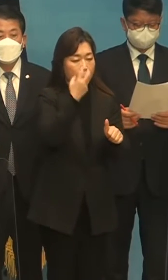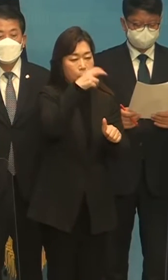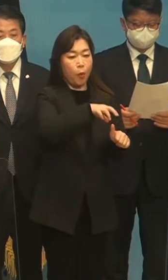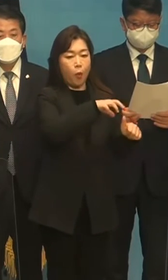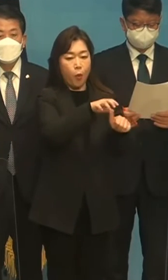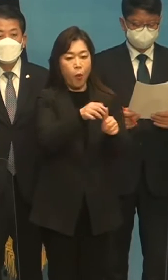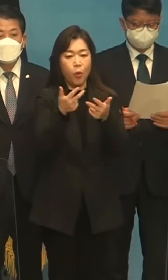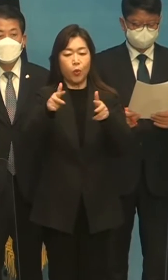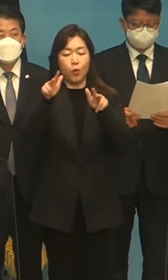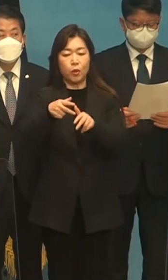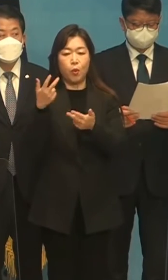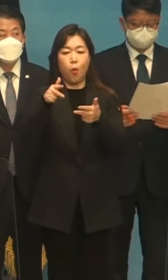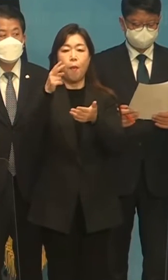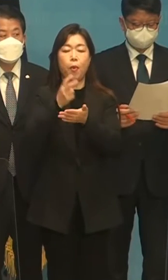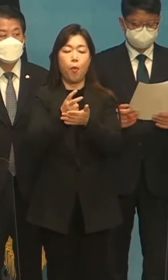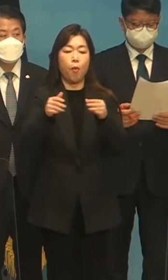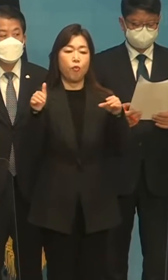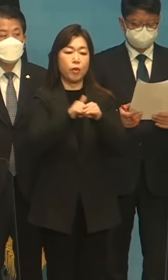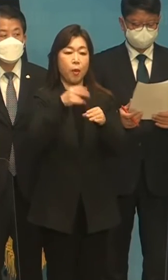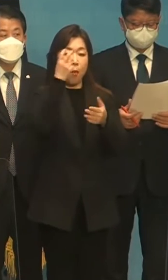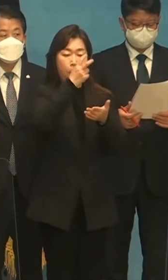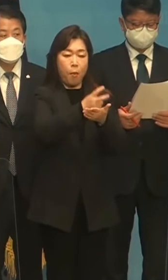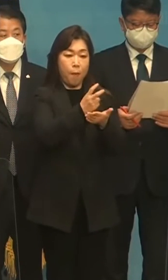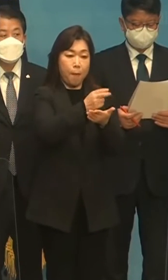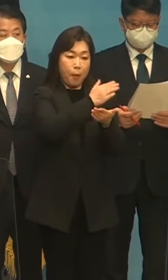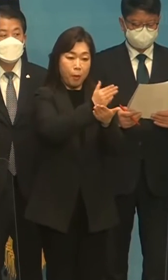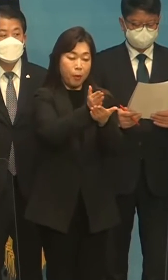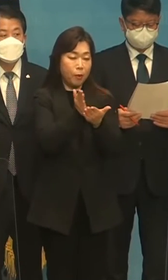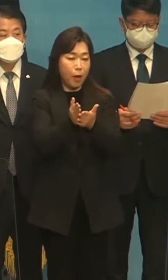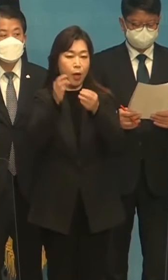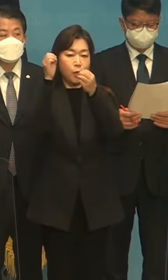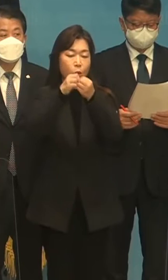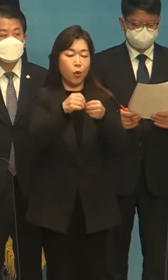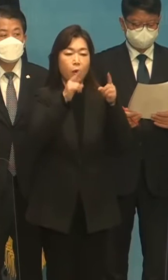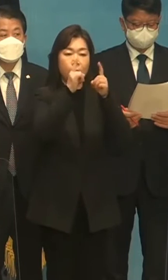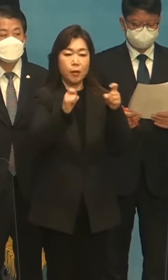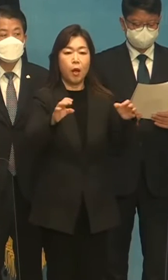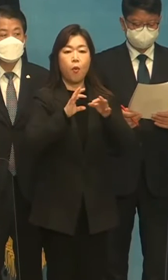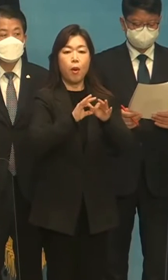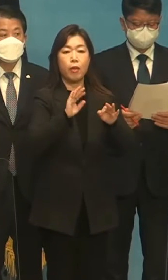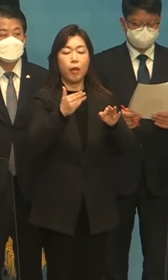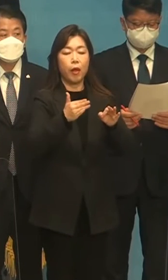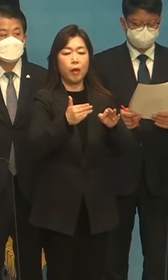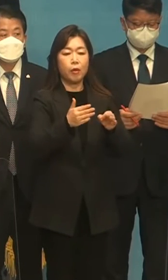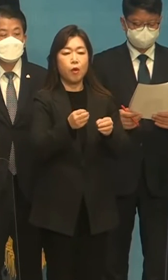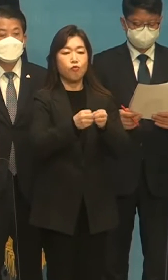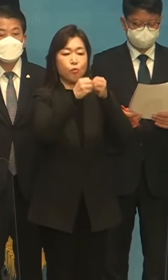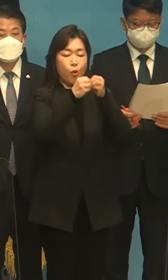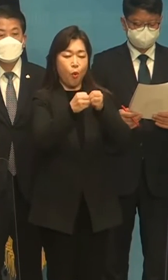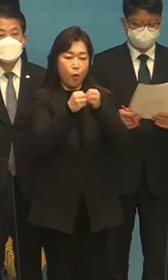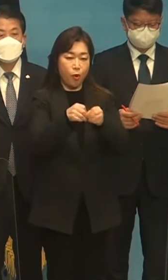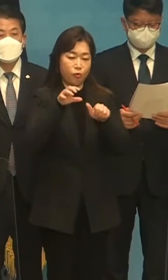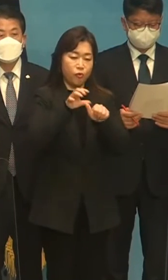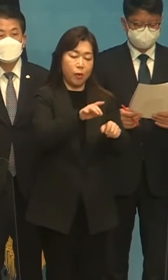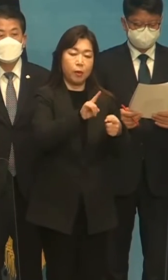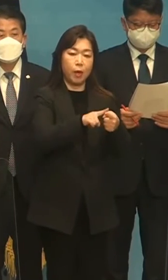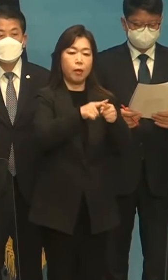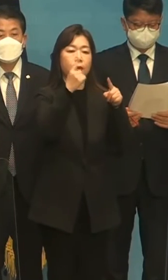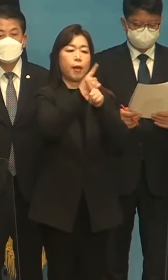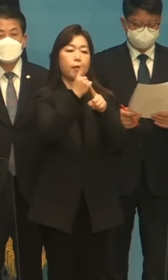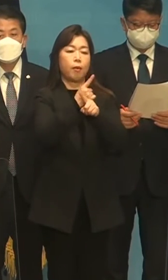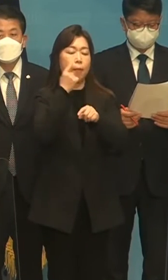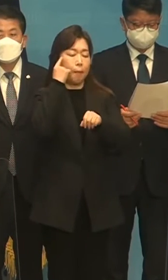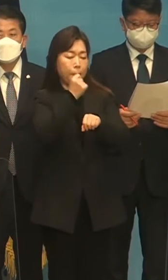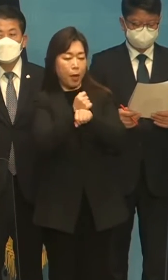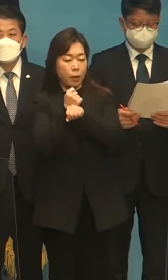자연공원법, 도시공원법, 문화재보호법 등 전통사찰을 둘러싼 중복 규제에 대한 개선안을